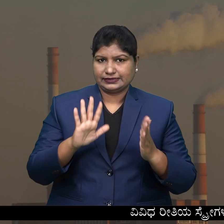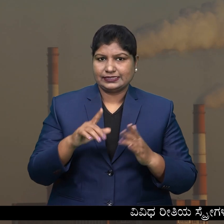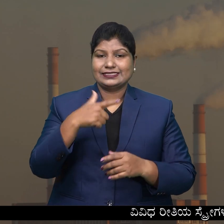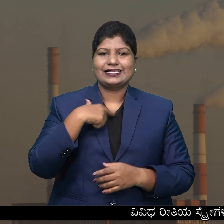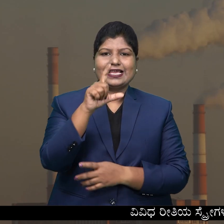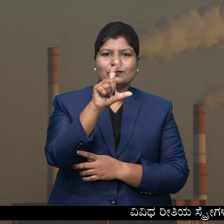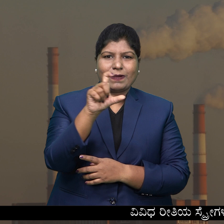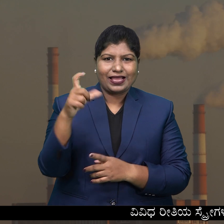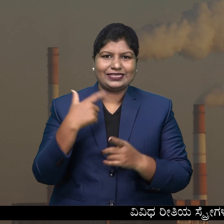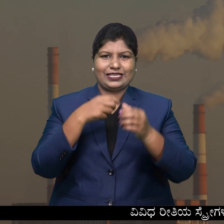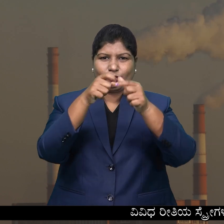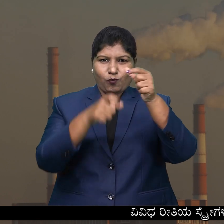ಕಂಡುಬರುತ್ತೆ.